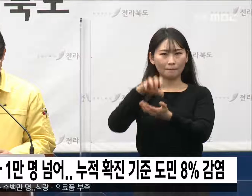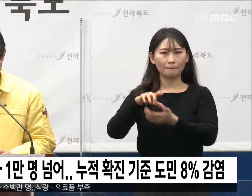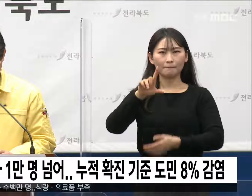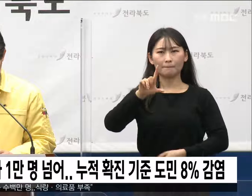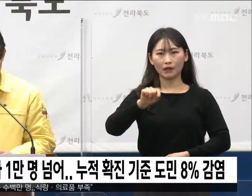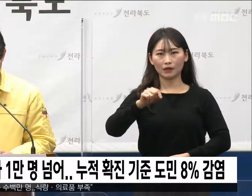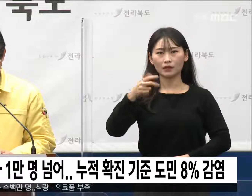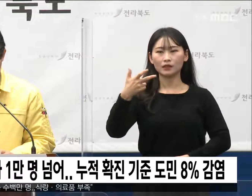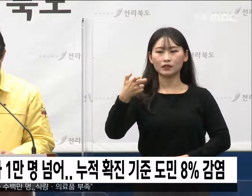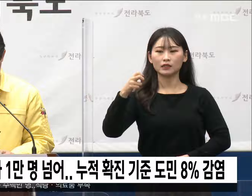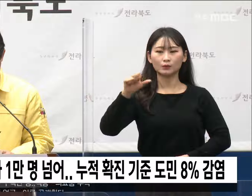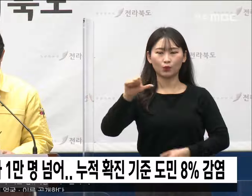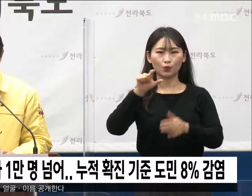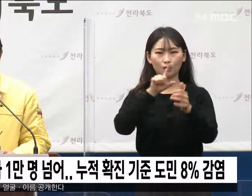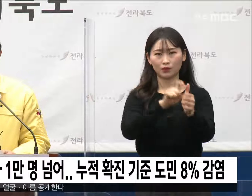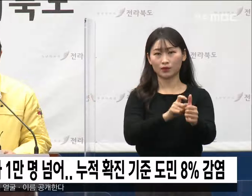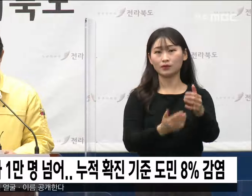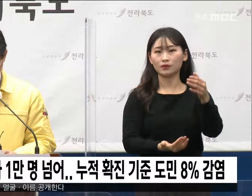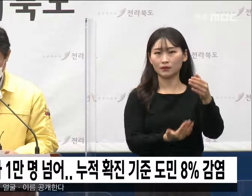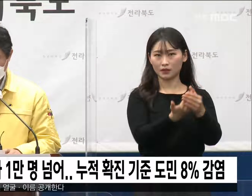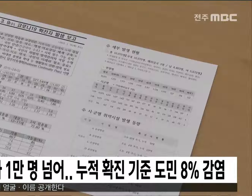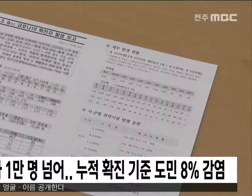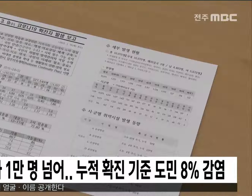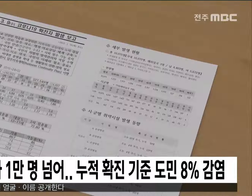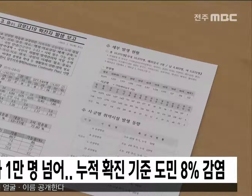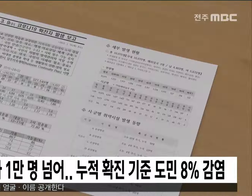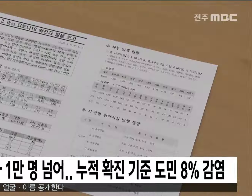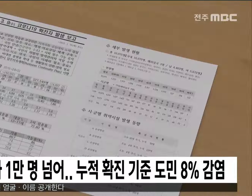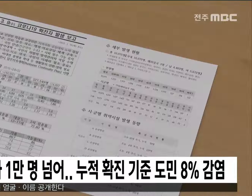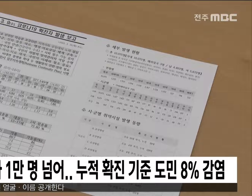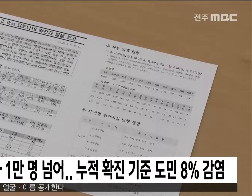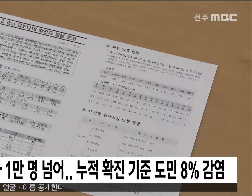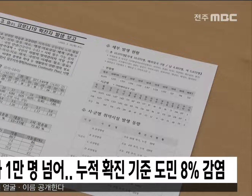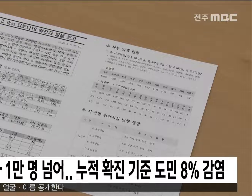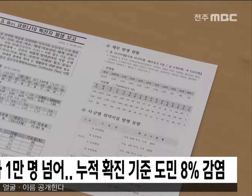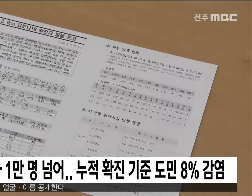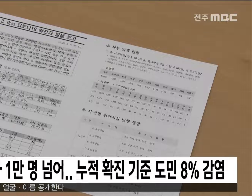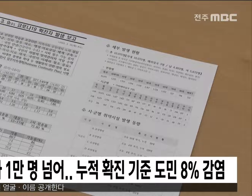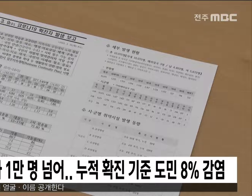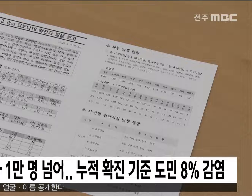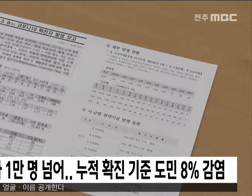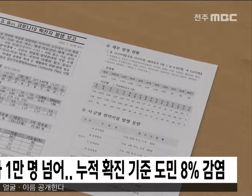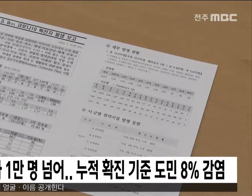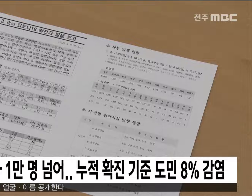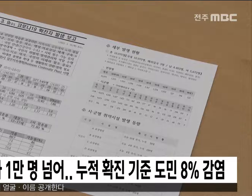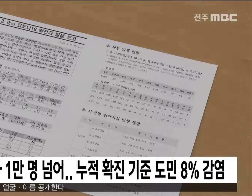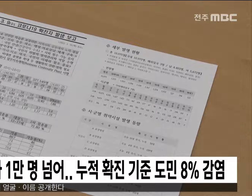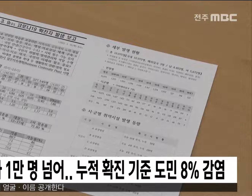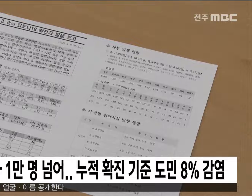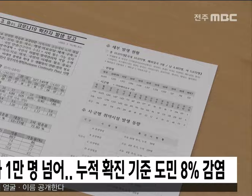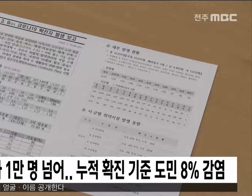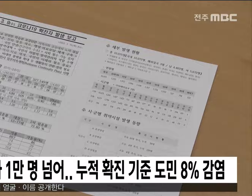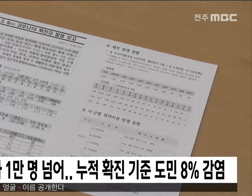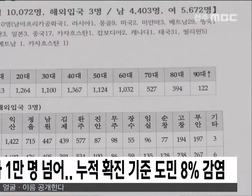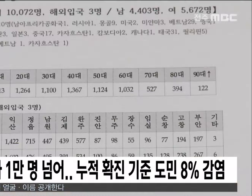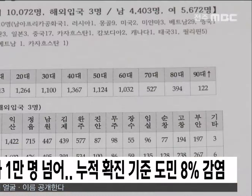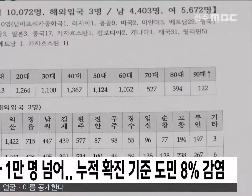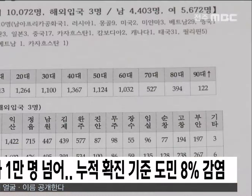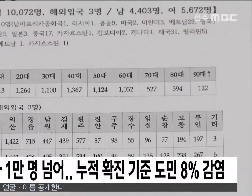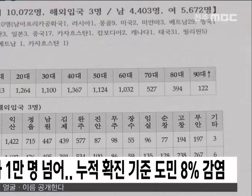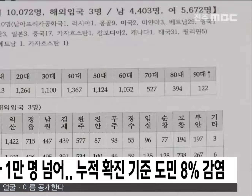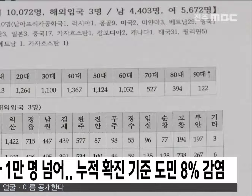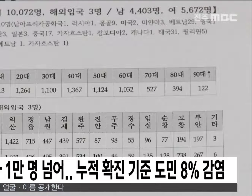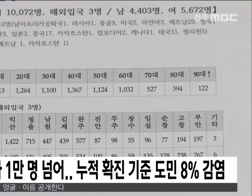2240 4241 명 분산 1427 명 익산 1422 명 정읍 씰